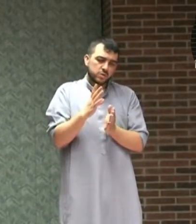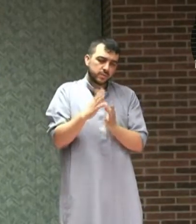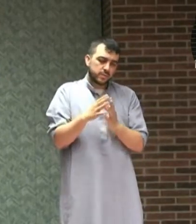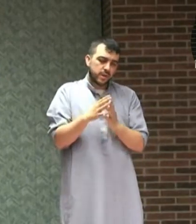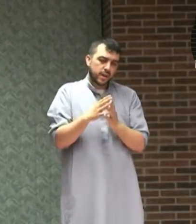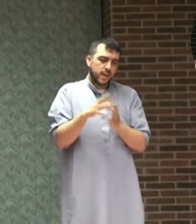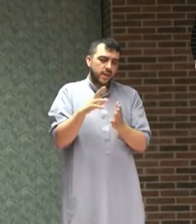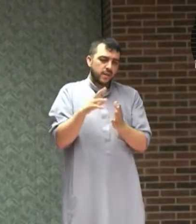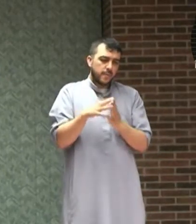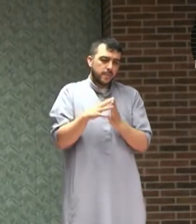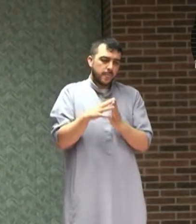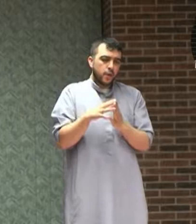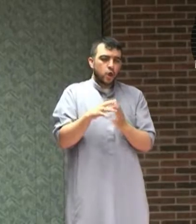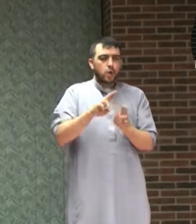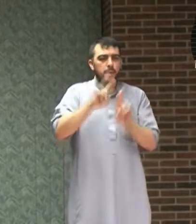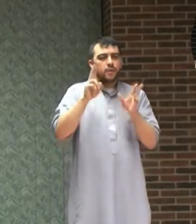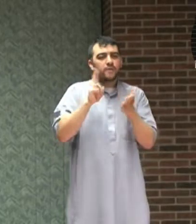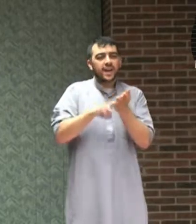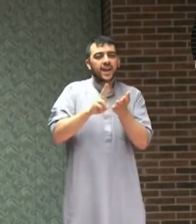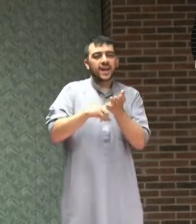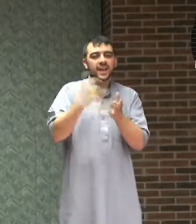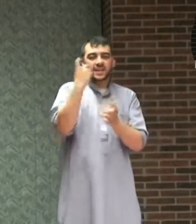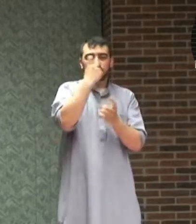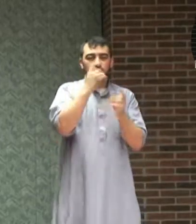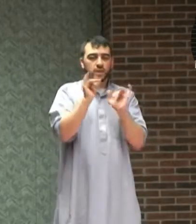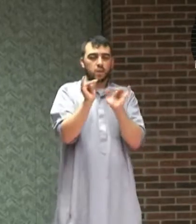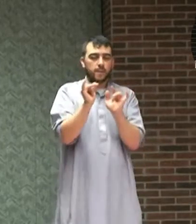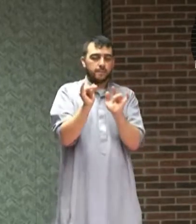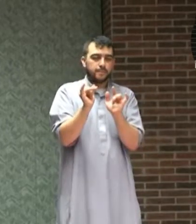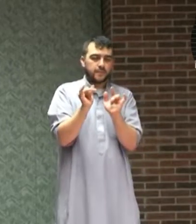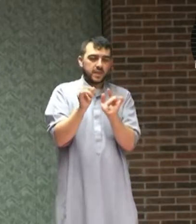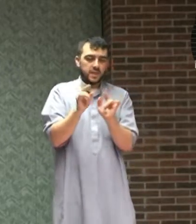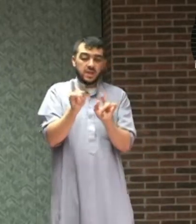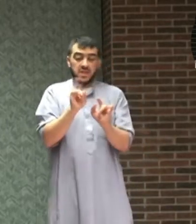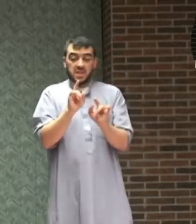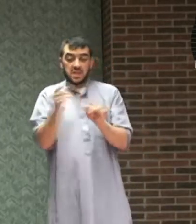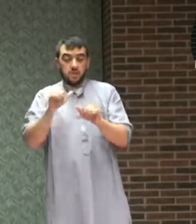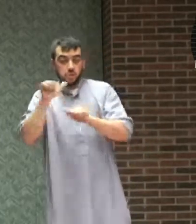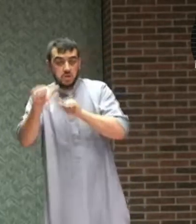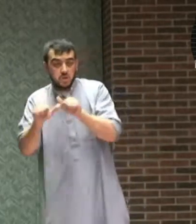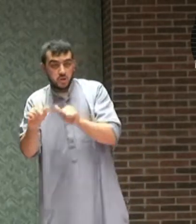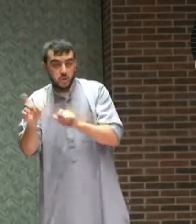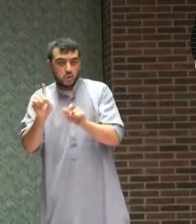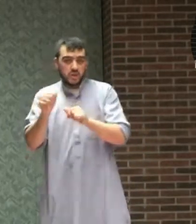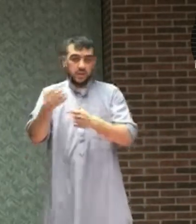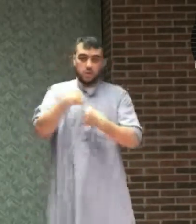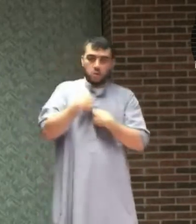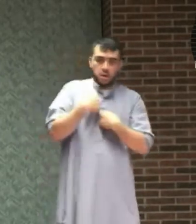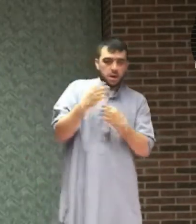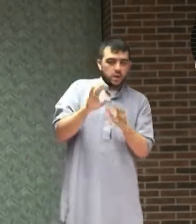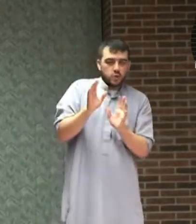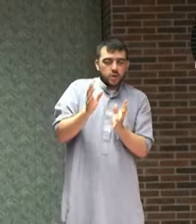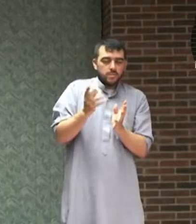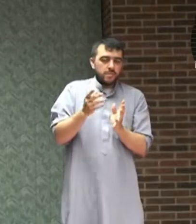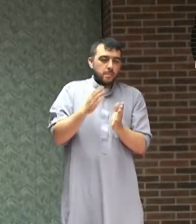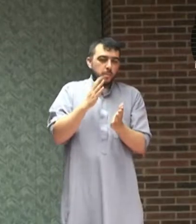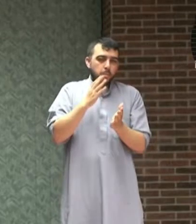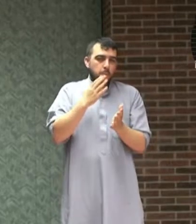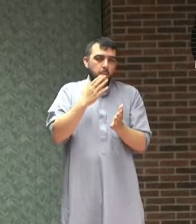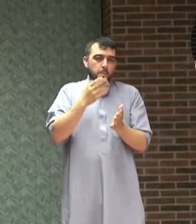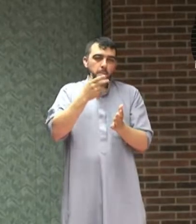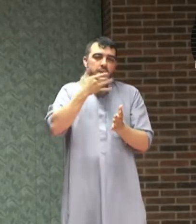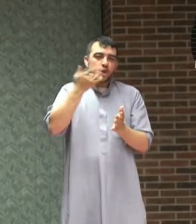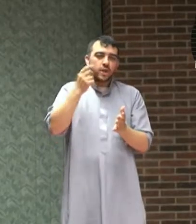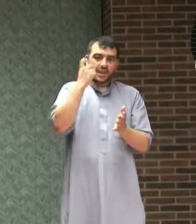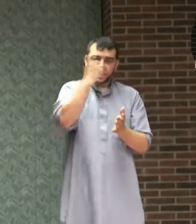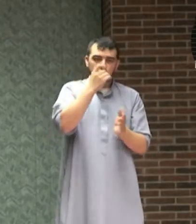je pense Allah alam, que la réelle question que la sœur doit se poser, c'est pas de savoir est-ce que c'est eux qui sont en tort ou c'est elle